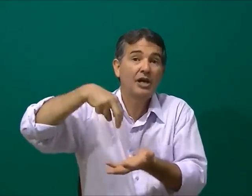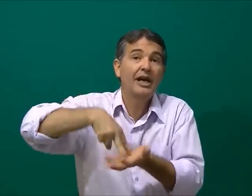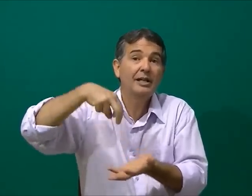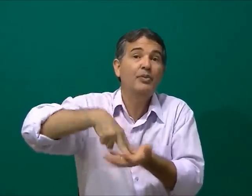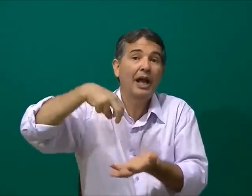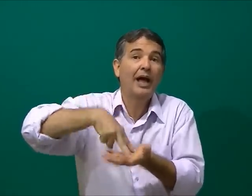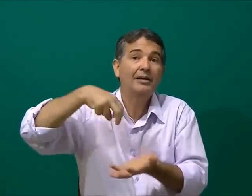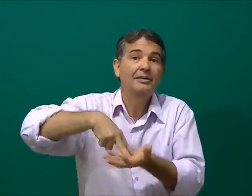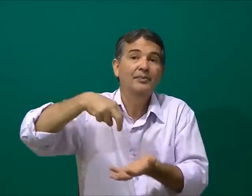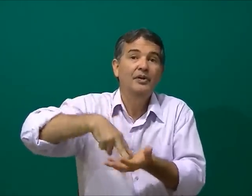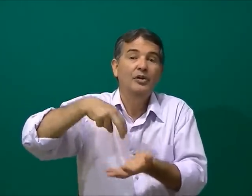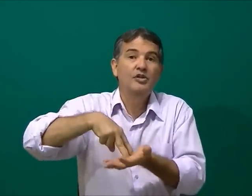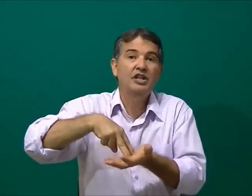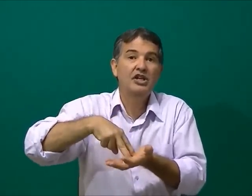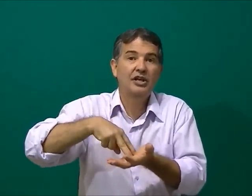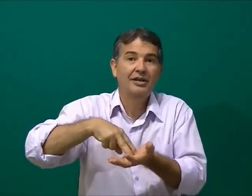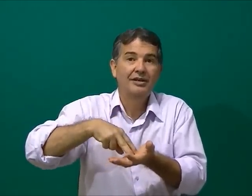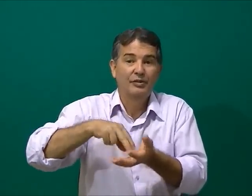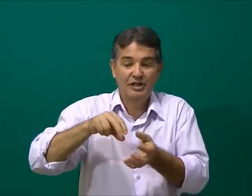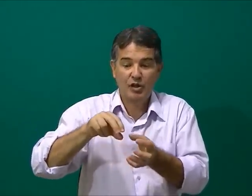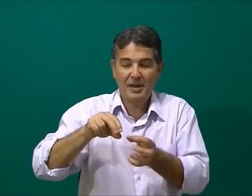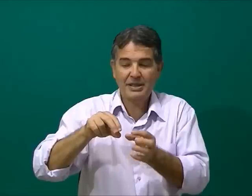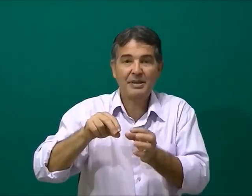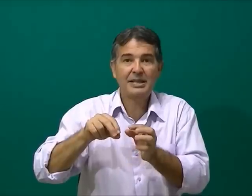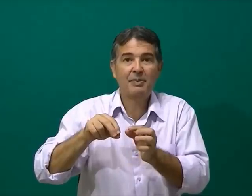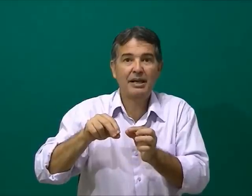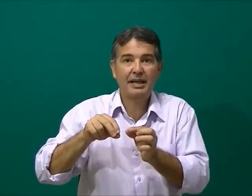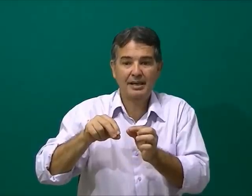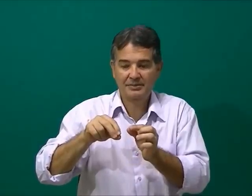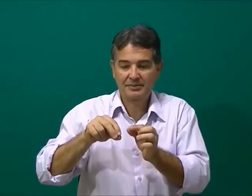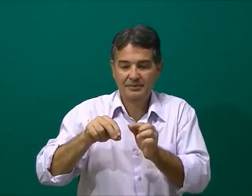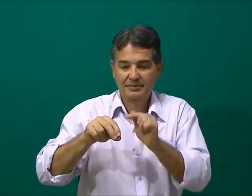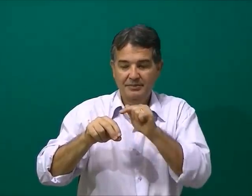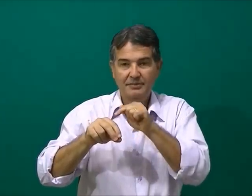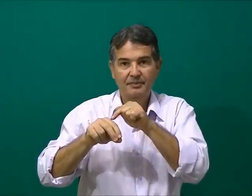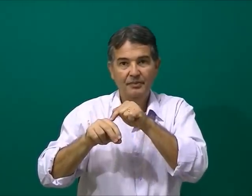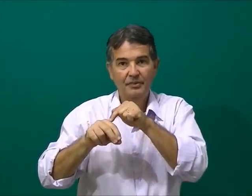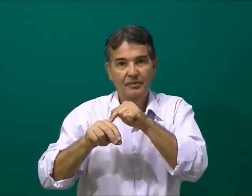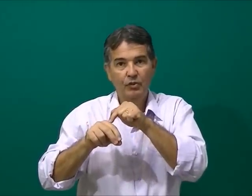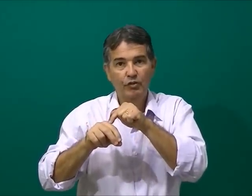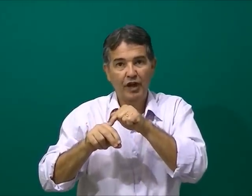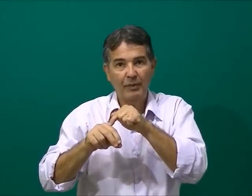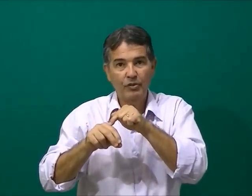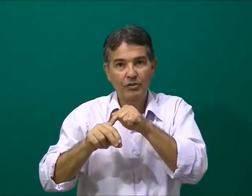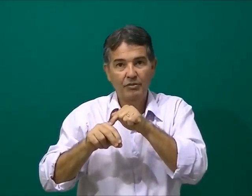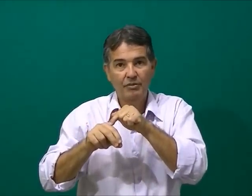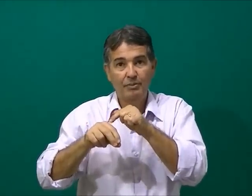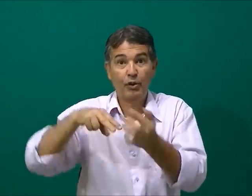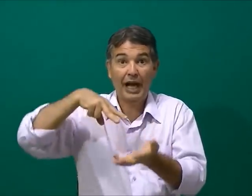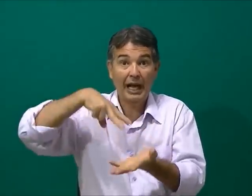é de pular. Ou seja, você começa a perceber que o verbo pular